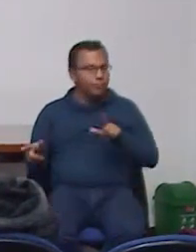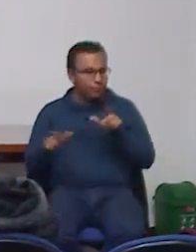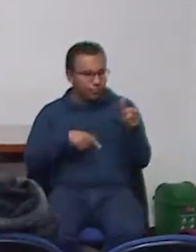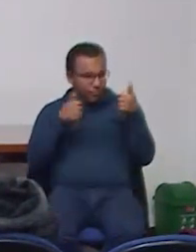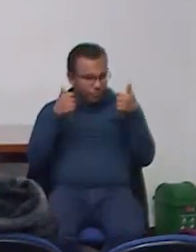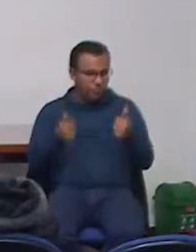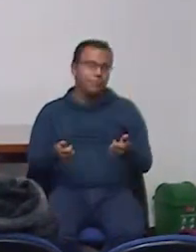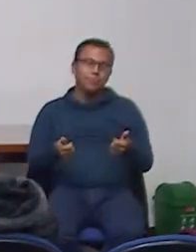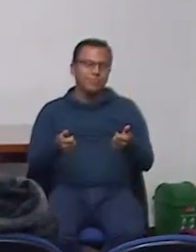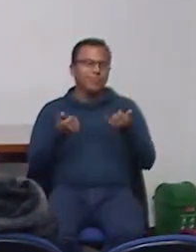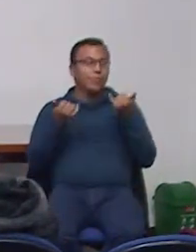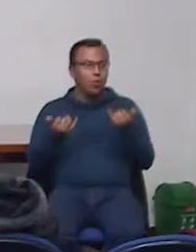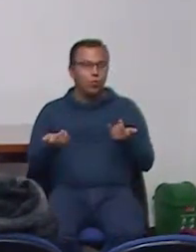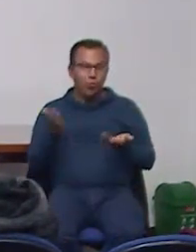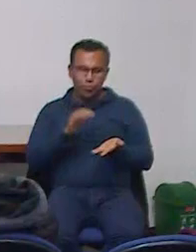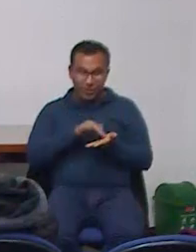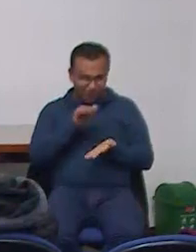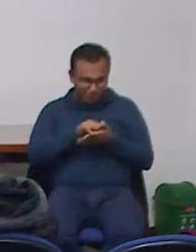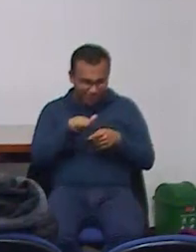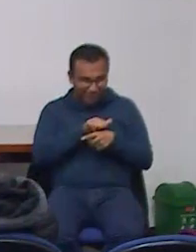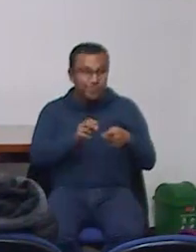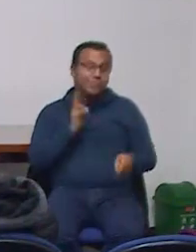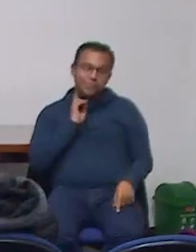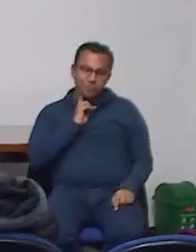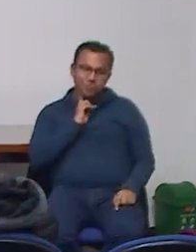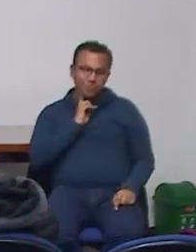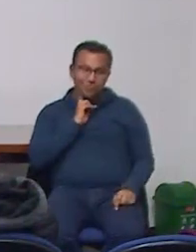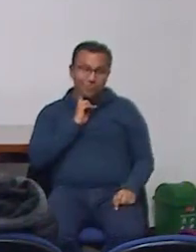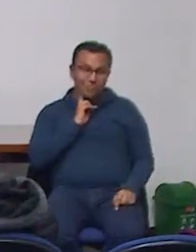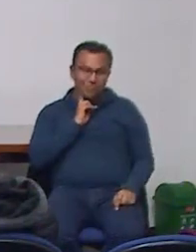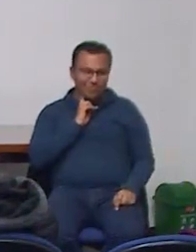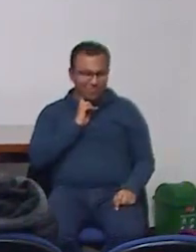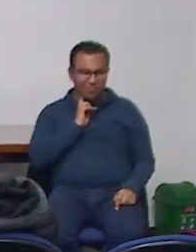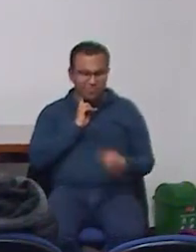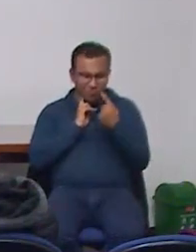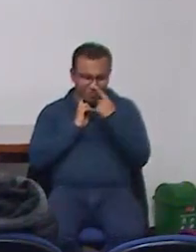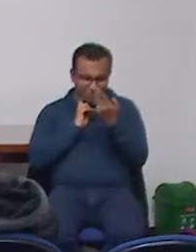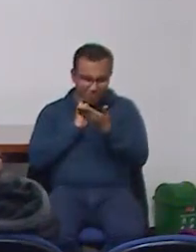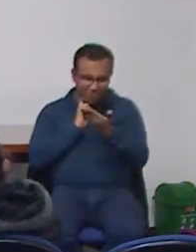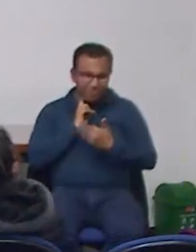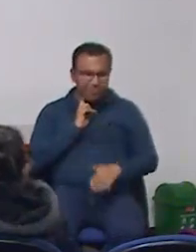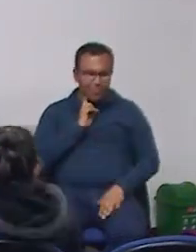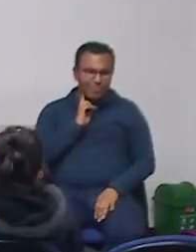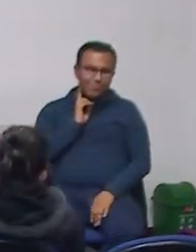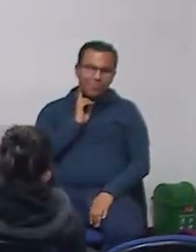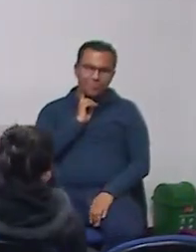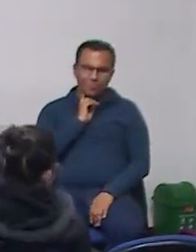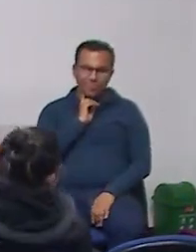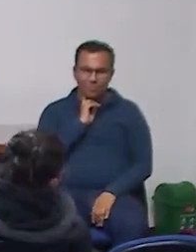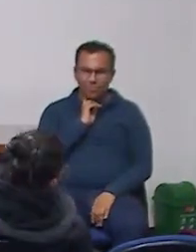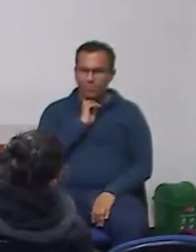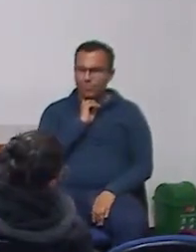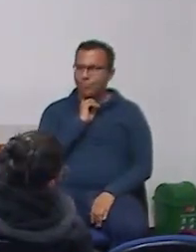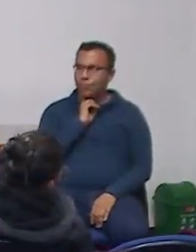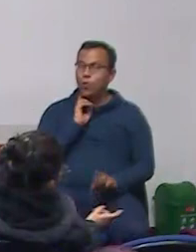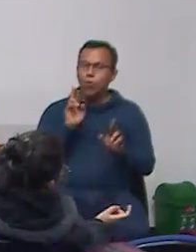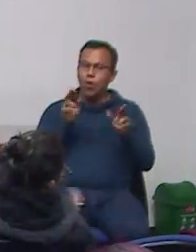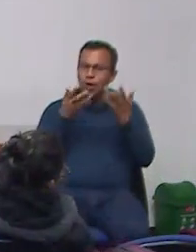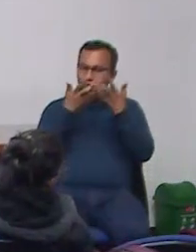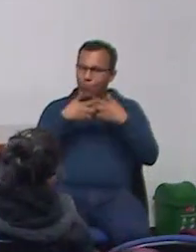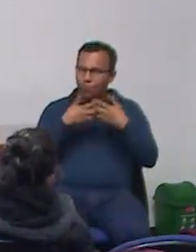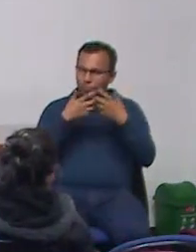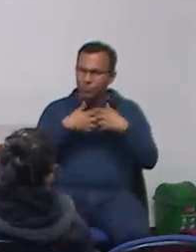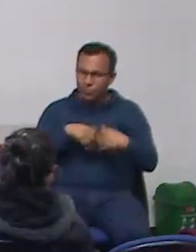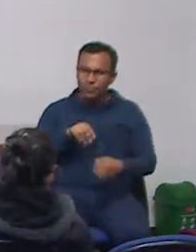listo ahora vamos a volver a hacer el ejercicio del pulso listos Entonces espero que esto que estoy haciendo funcione no